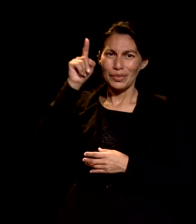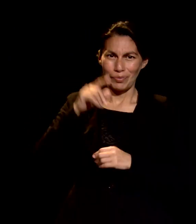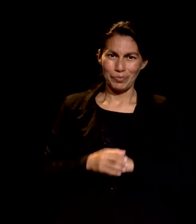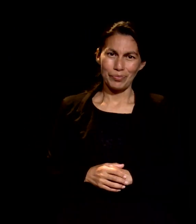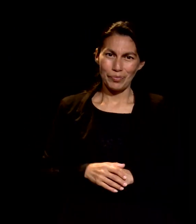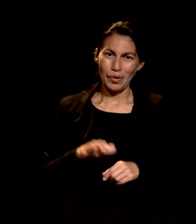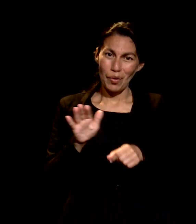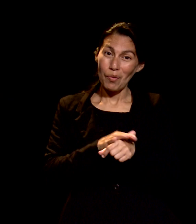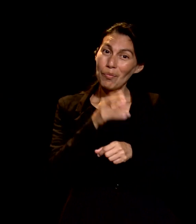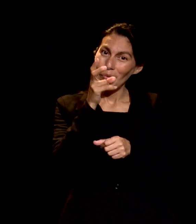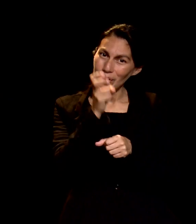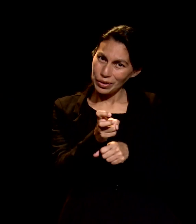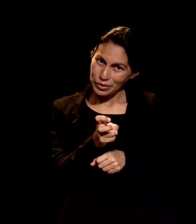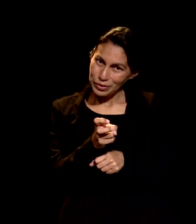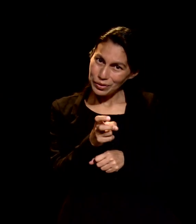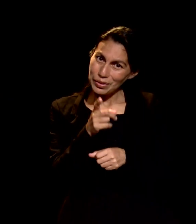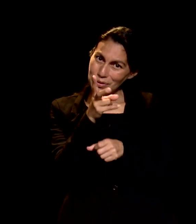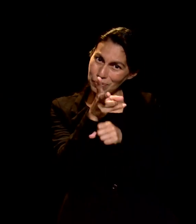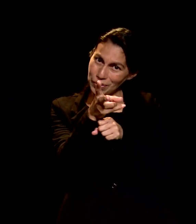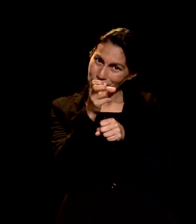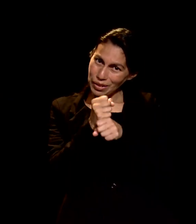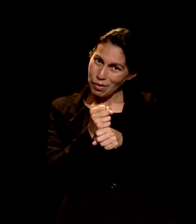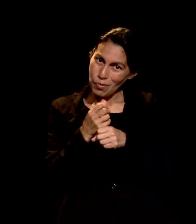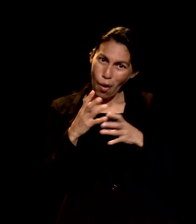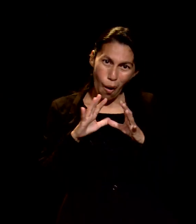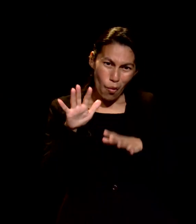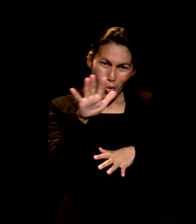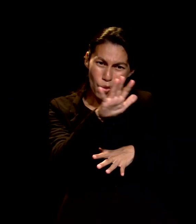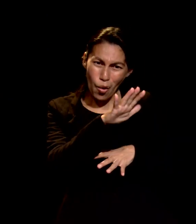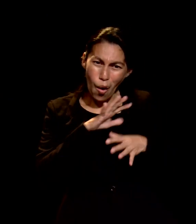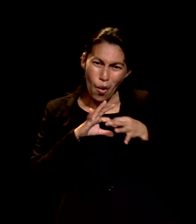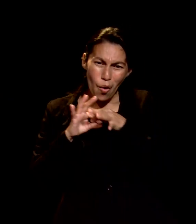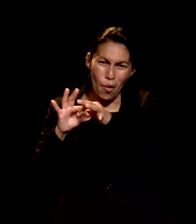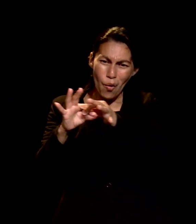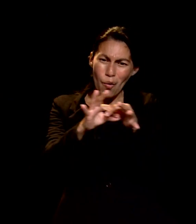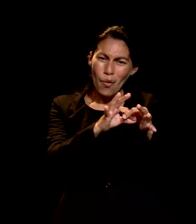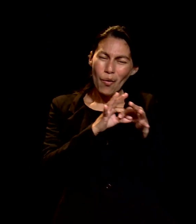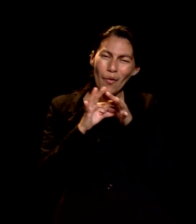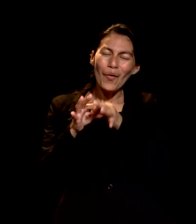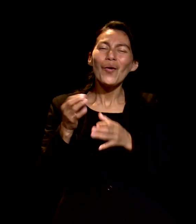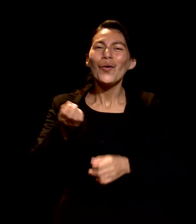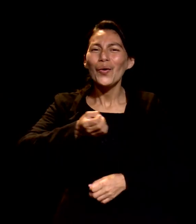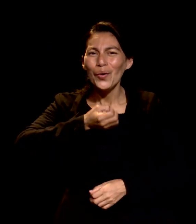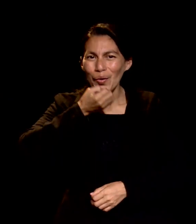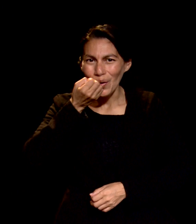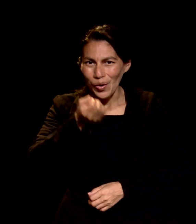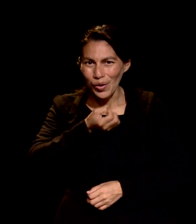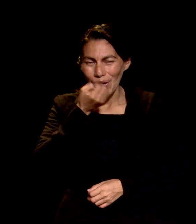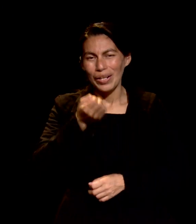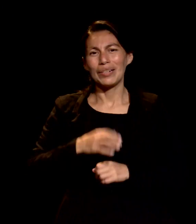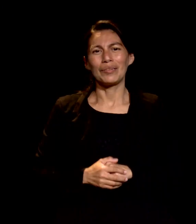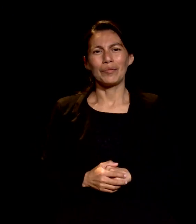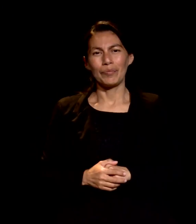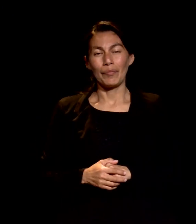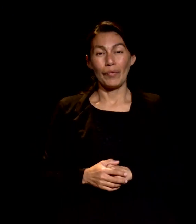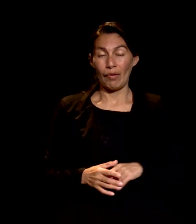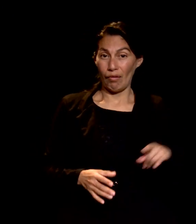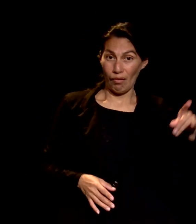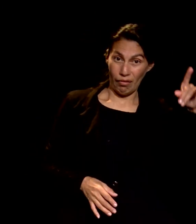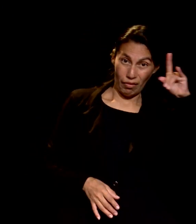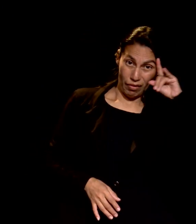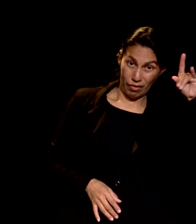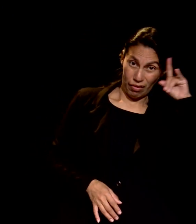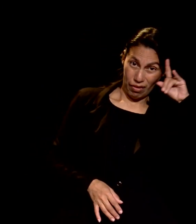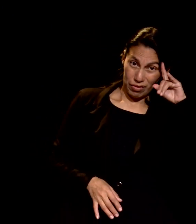juntos formemos una comunidad de oración, orándolos unos por los otros, para que ni